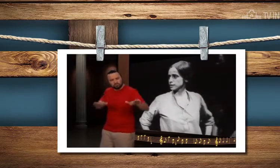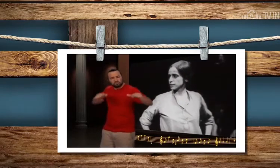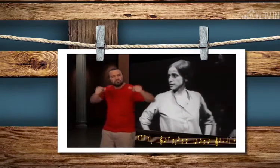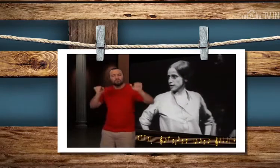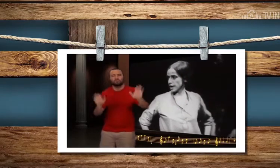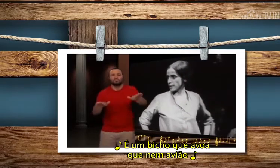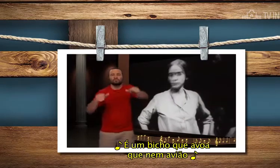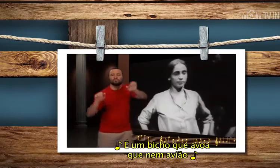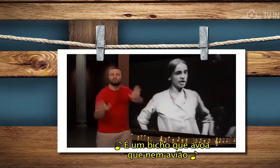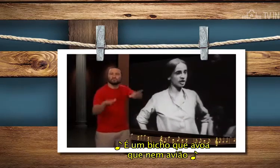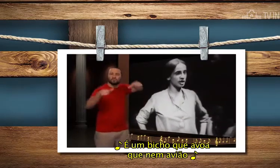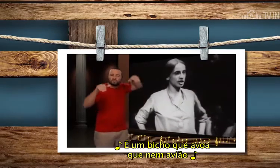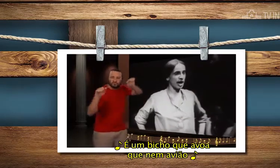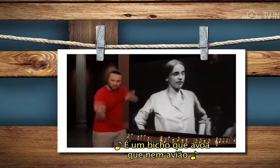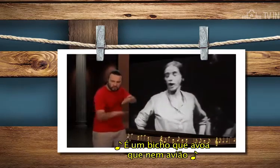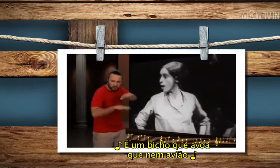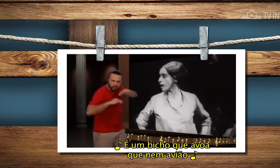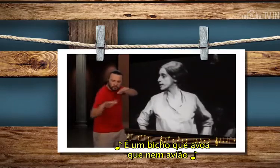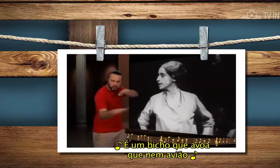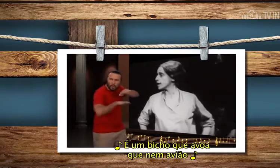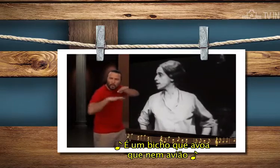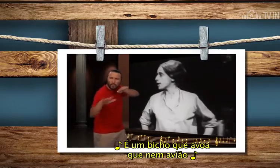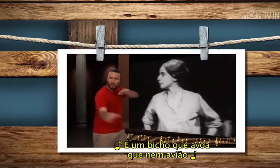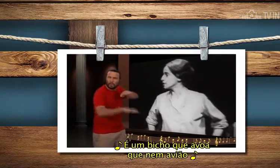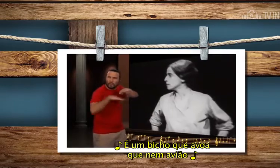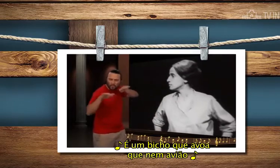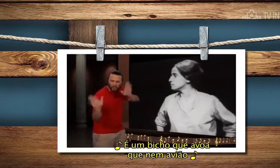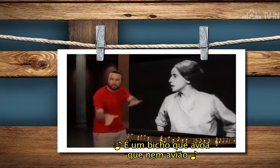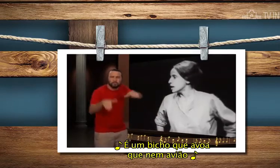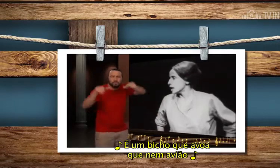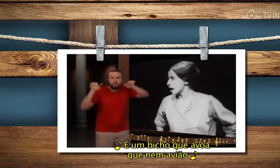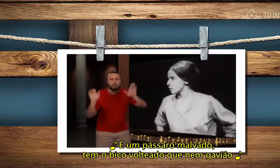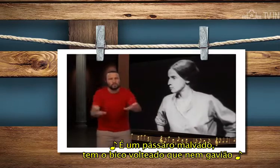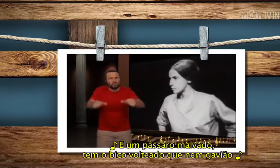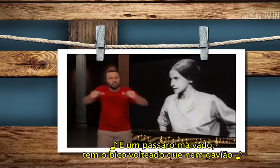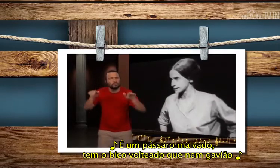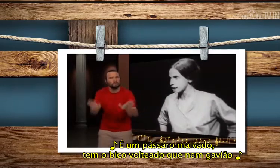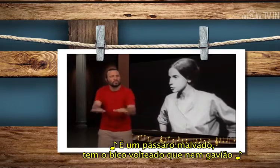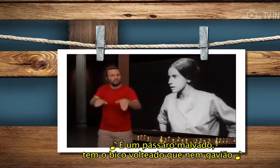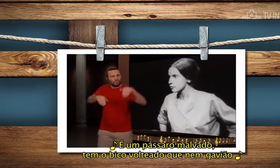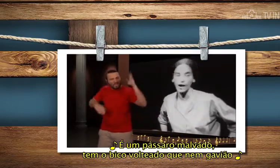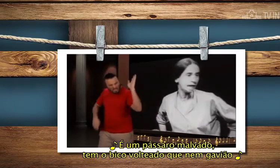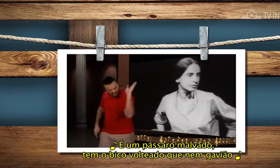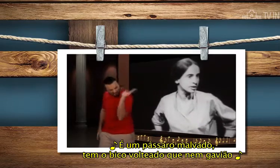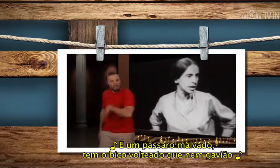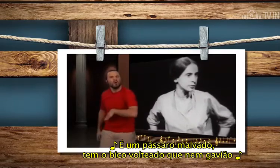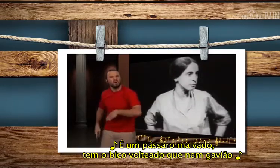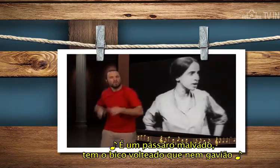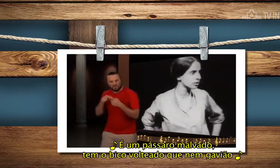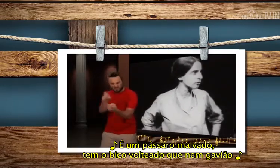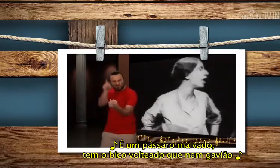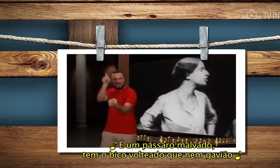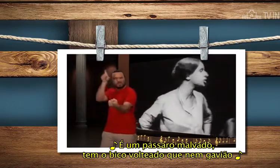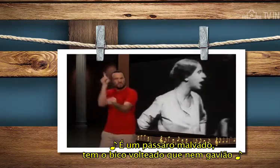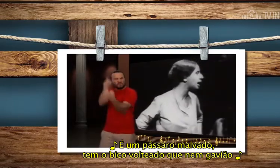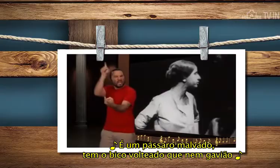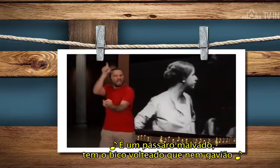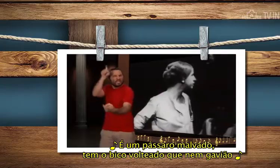É um bicho que a boa que nem avião É um passado malvado, bendito, volteado que